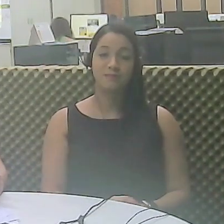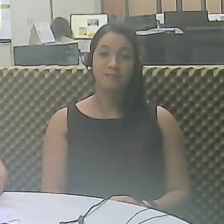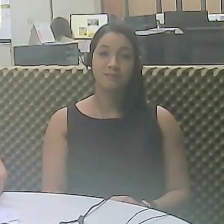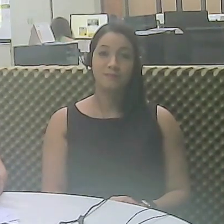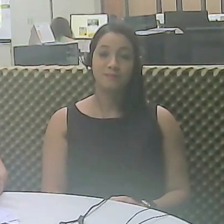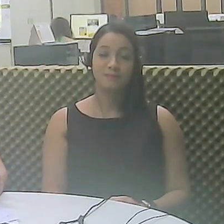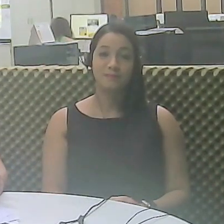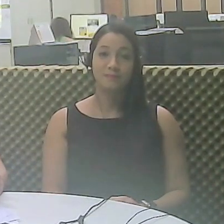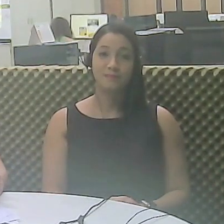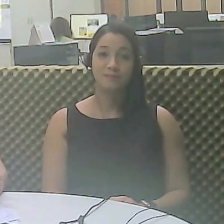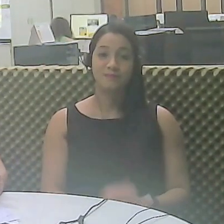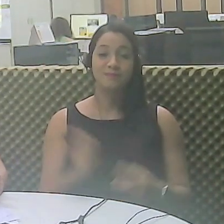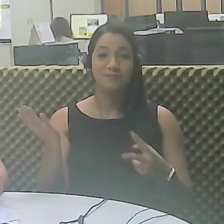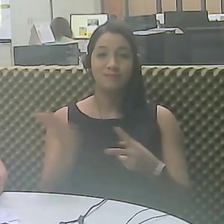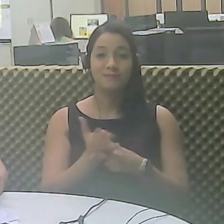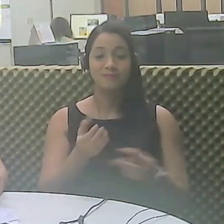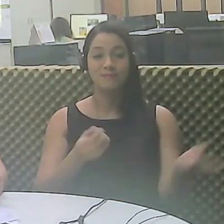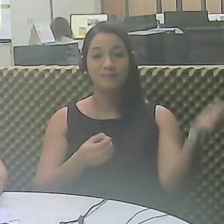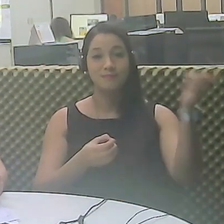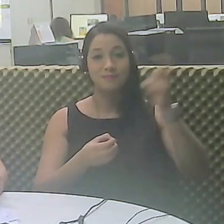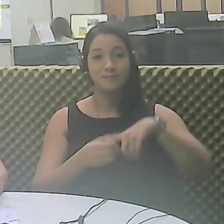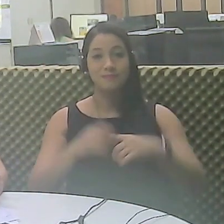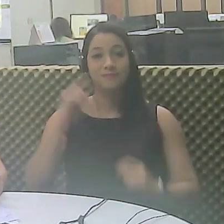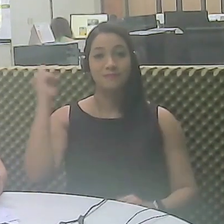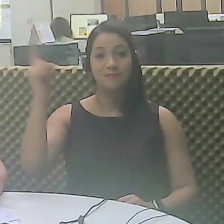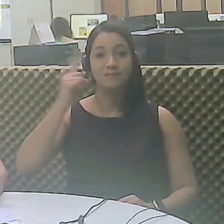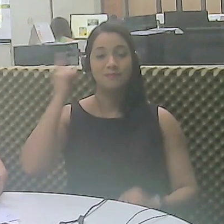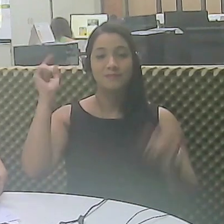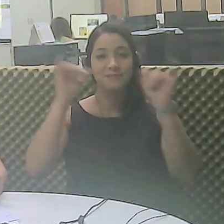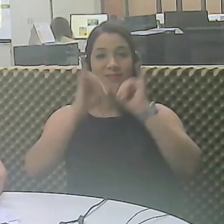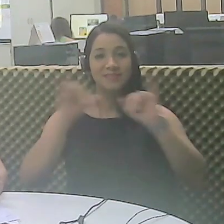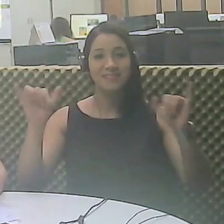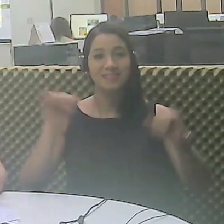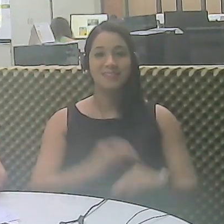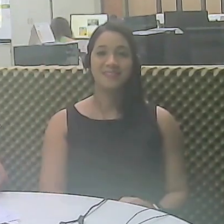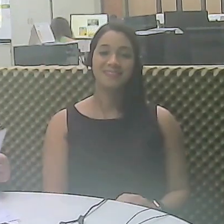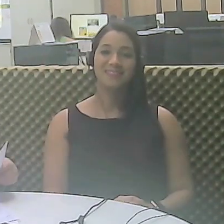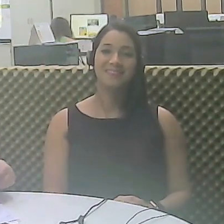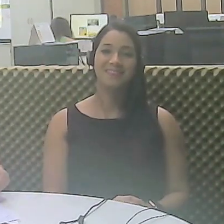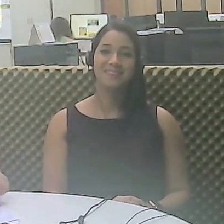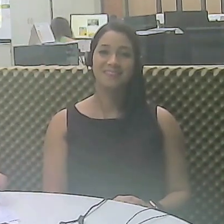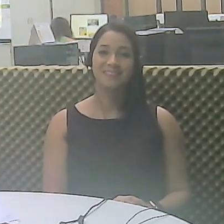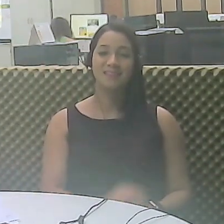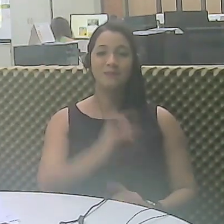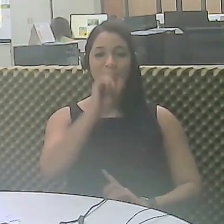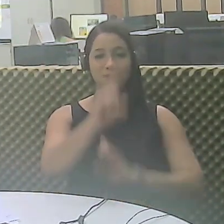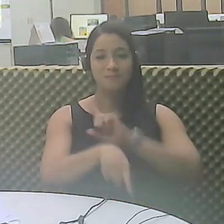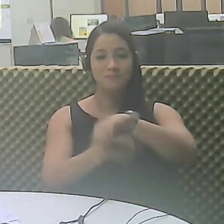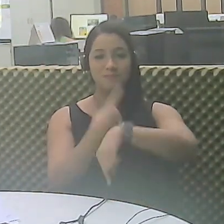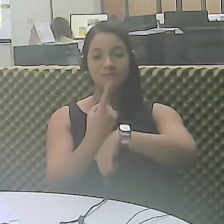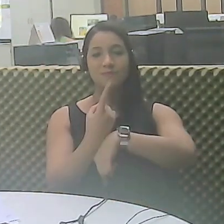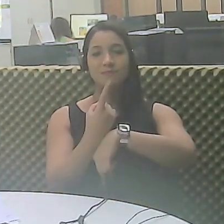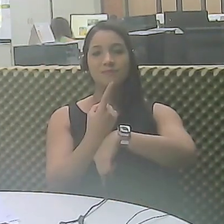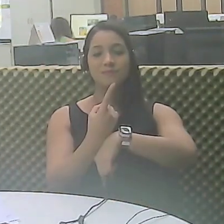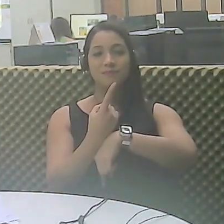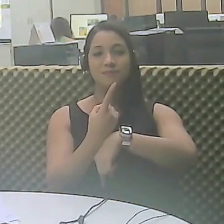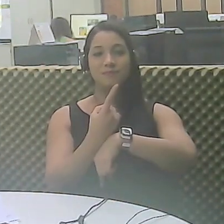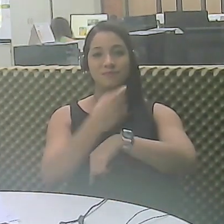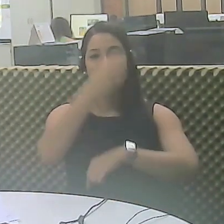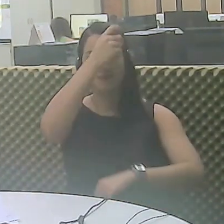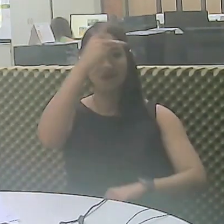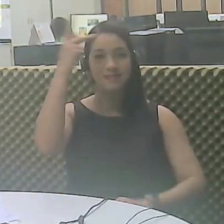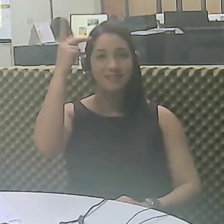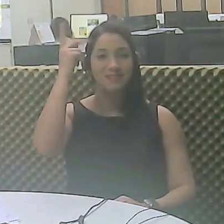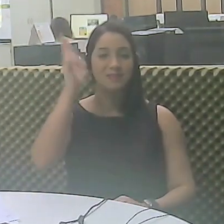Vamos para um breve intervalo e já voltamos com o Giro de Notícias. Inovar é com a Prefeitura